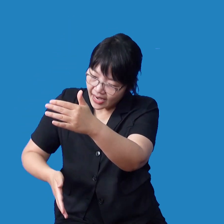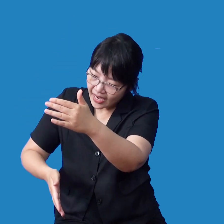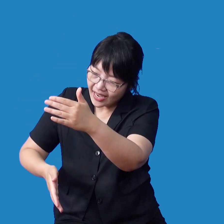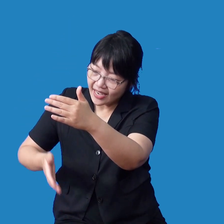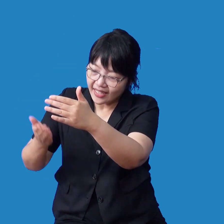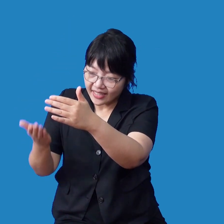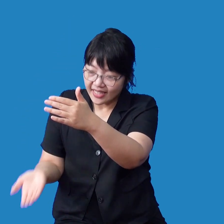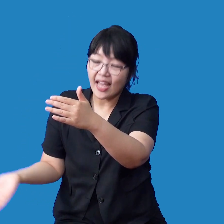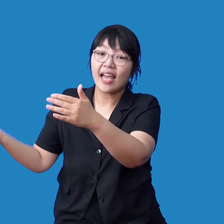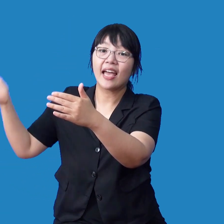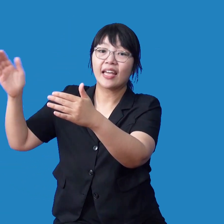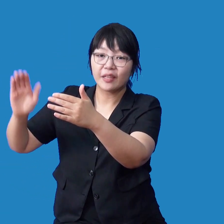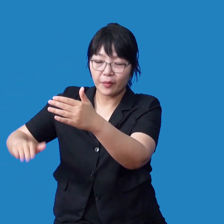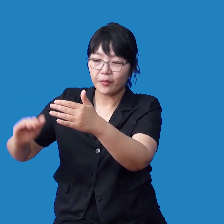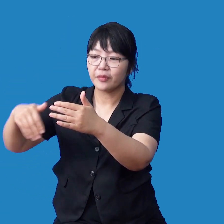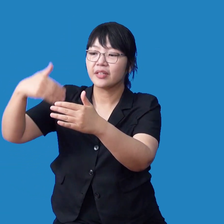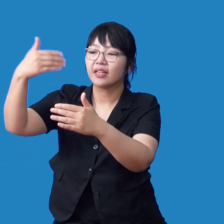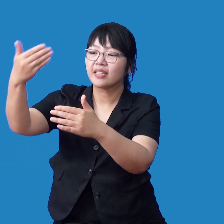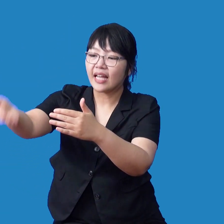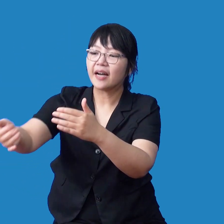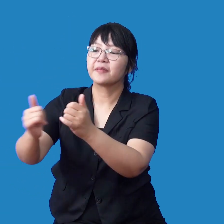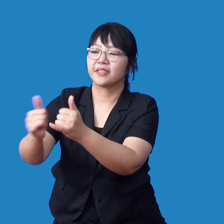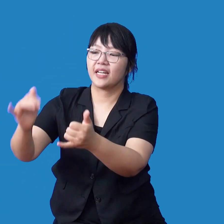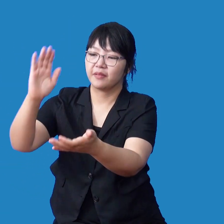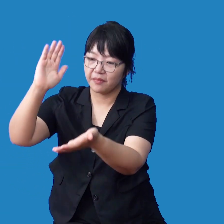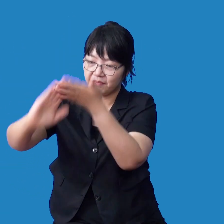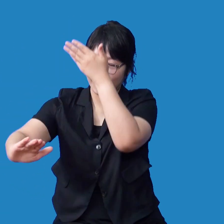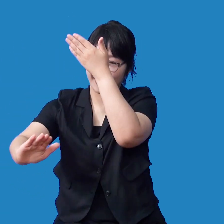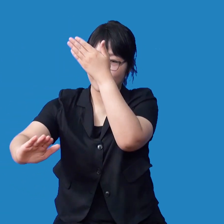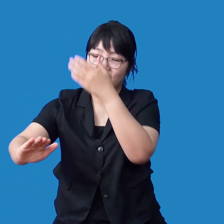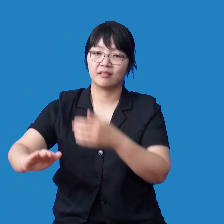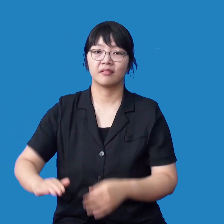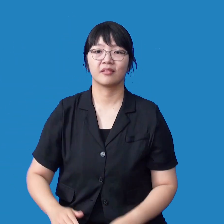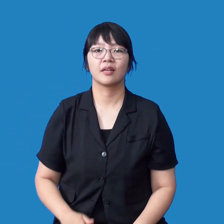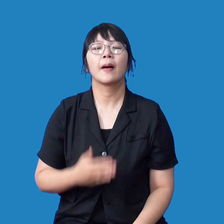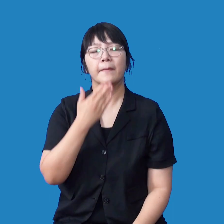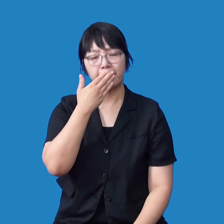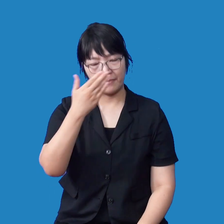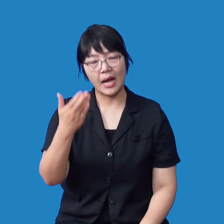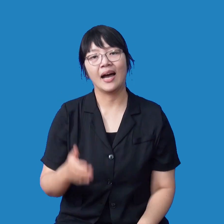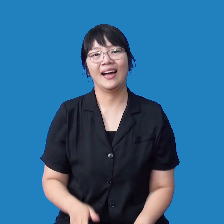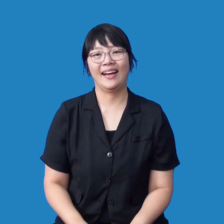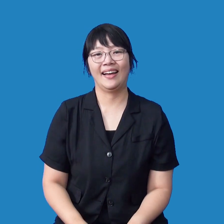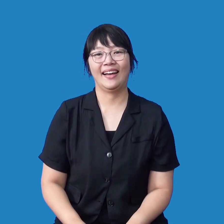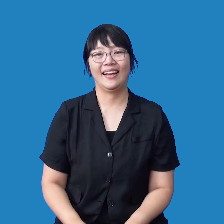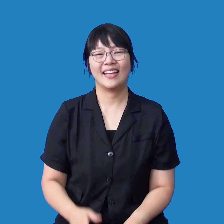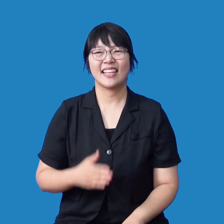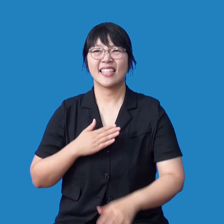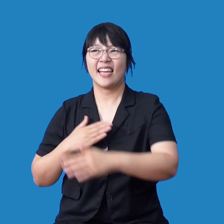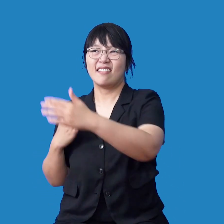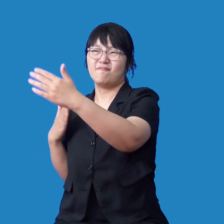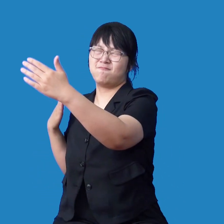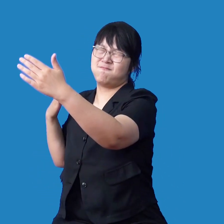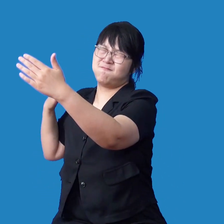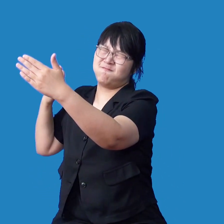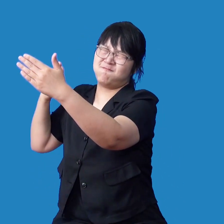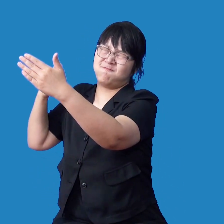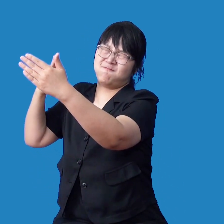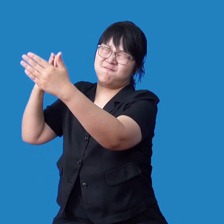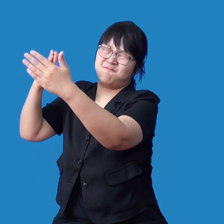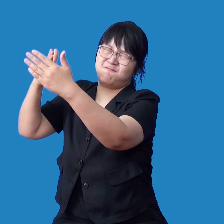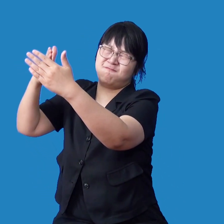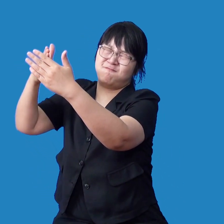다음 주자에게 넘겨주고 인생을 퇴장하는 것이 보편적 인생의 그림이고, 그것이 주님이